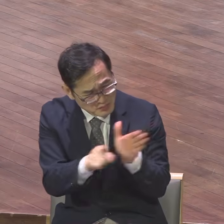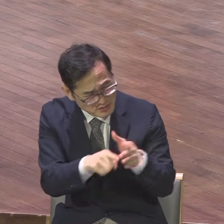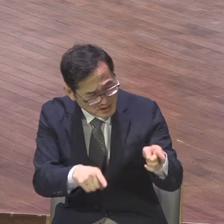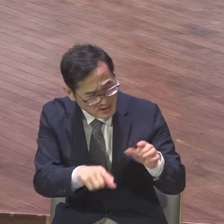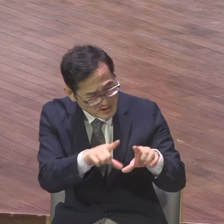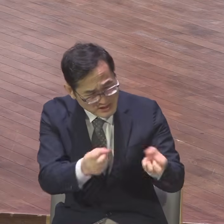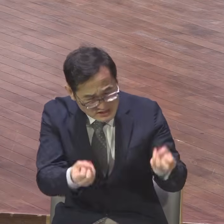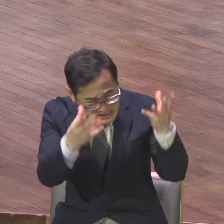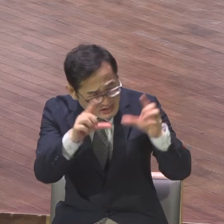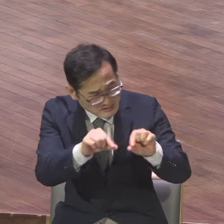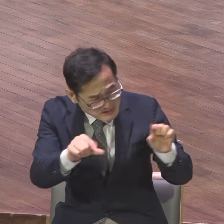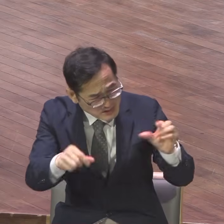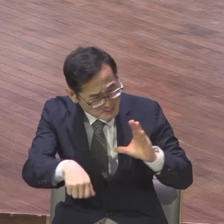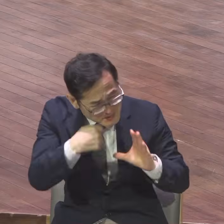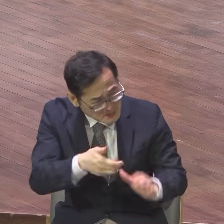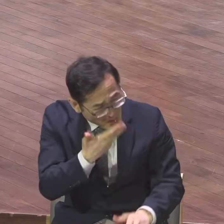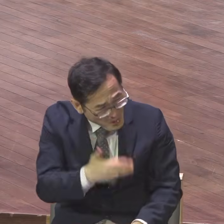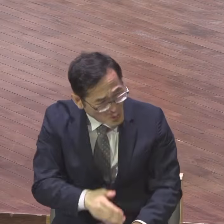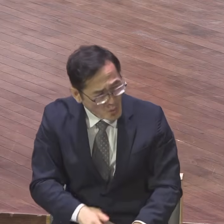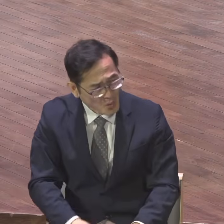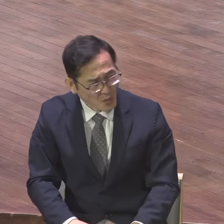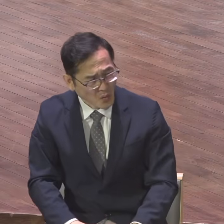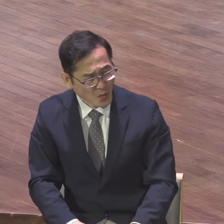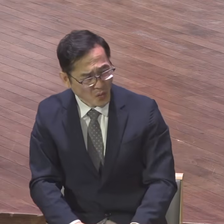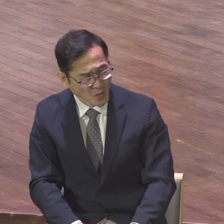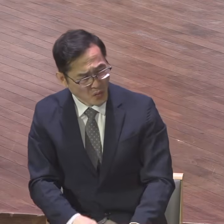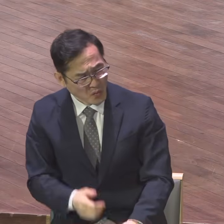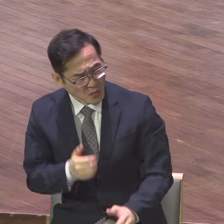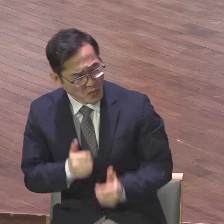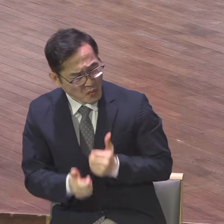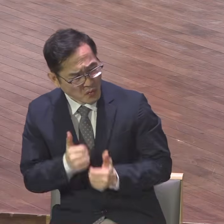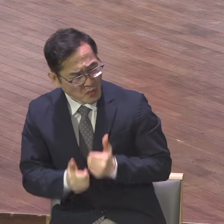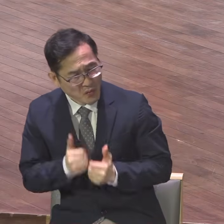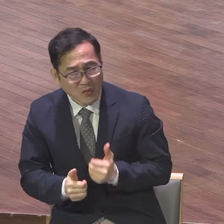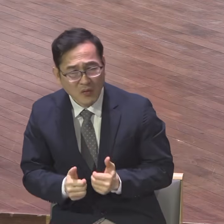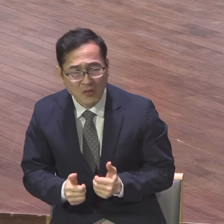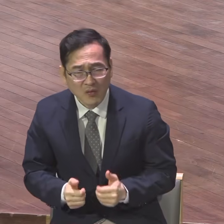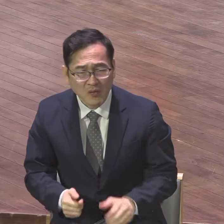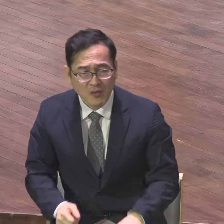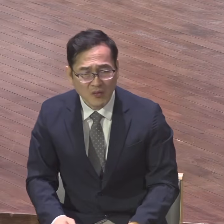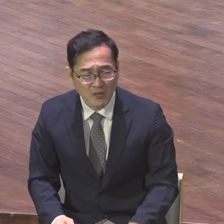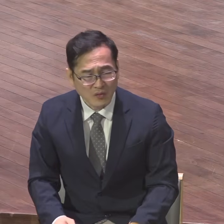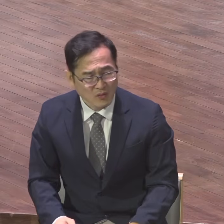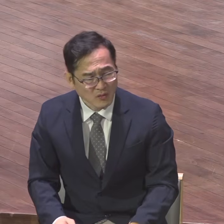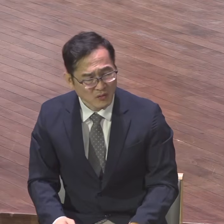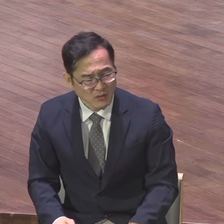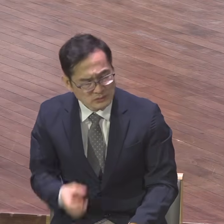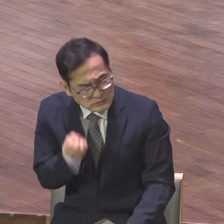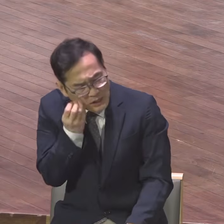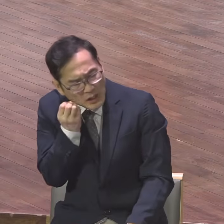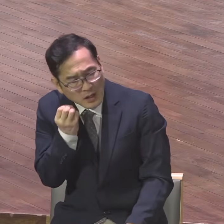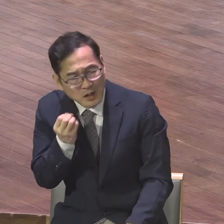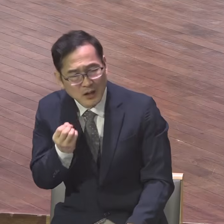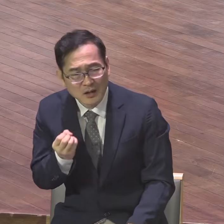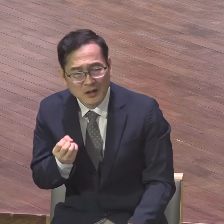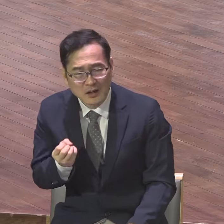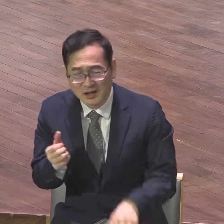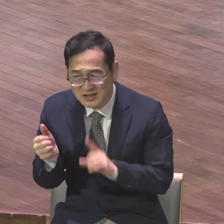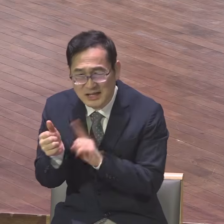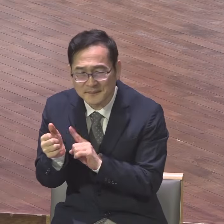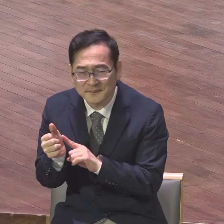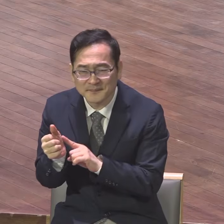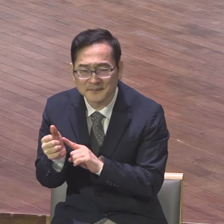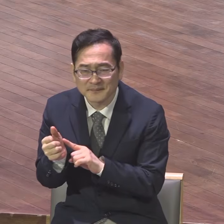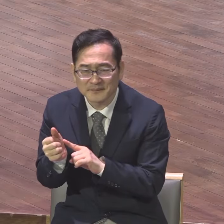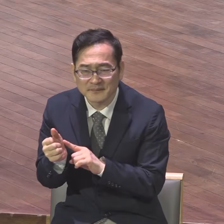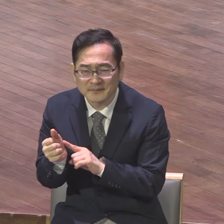아니라 하면서 저 우리 제사 지낸 음식을 먹네 라고 했을 때 이 덕이 안 될 경우는 막 안